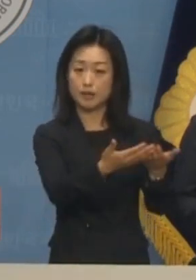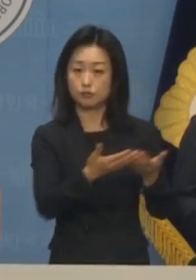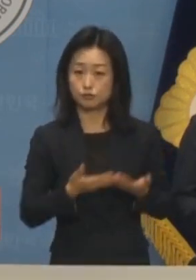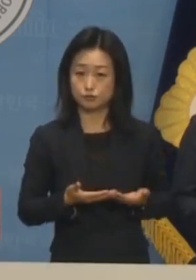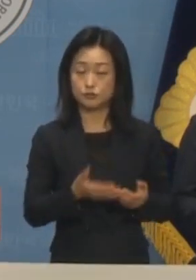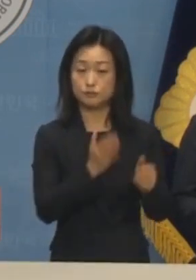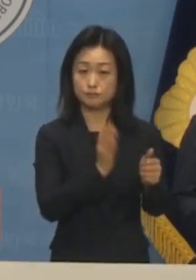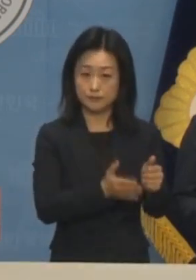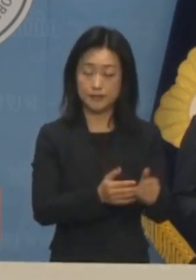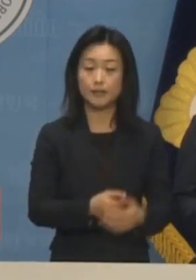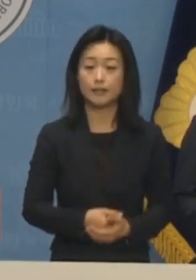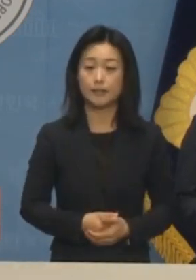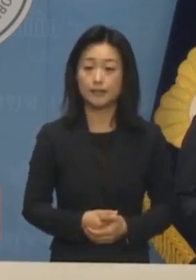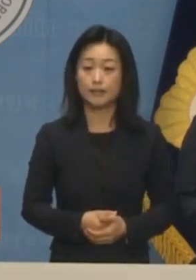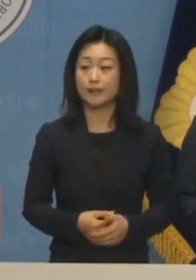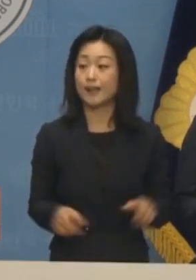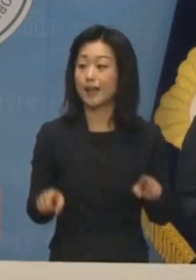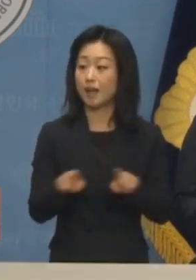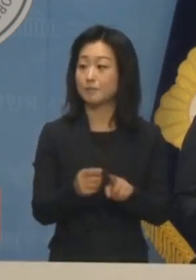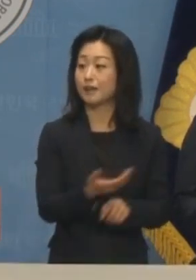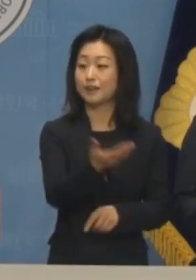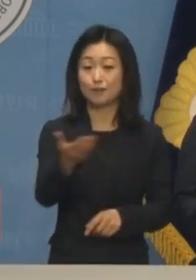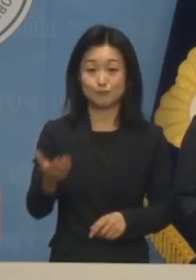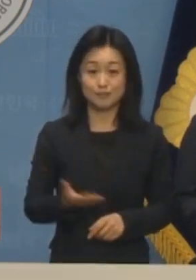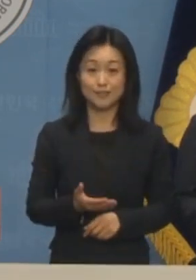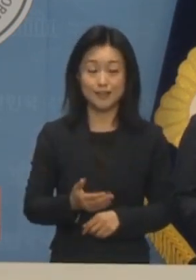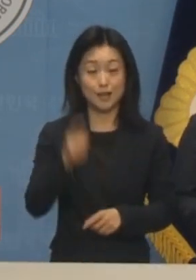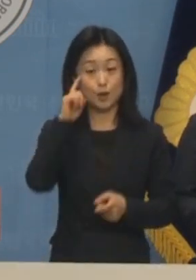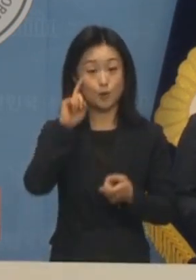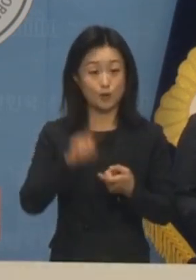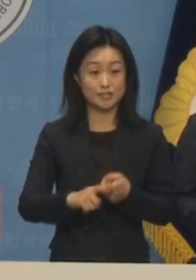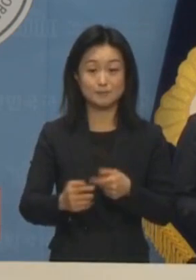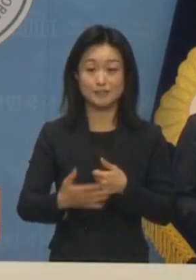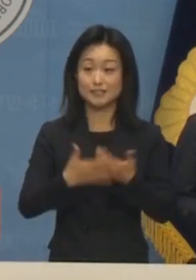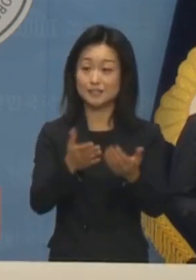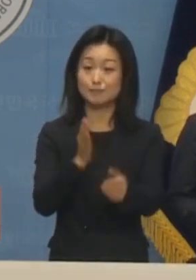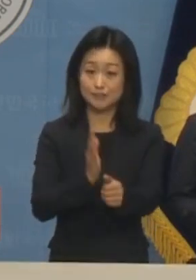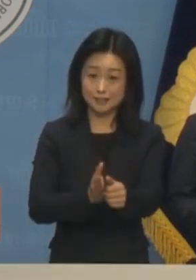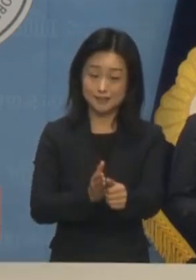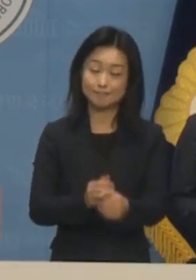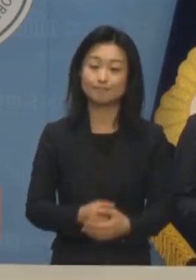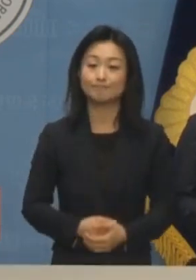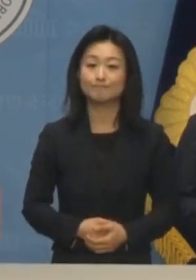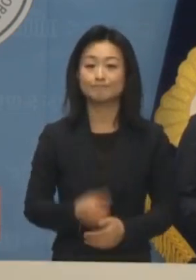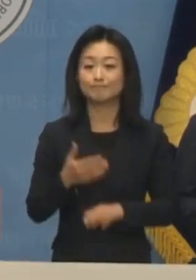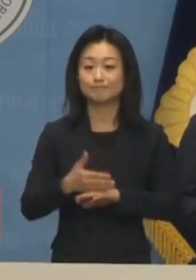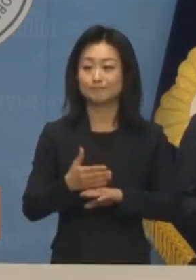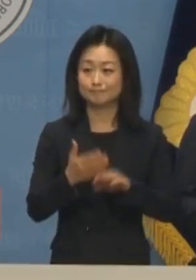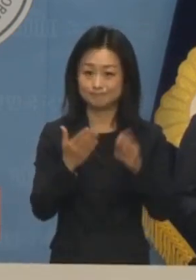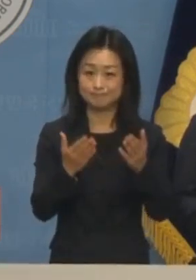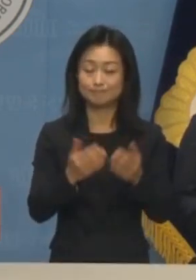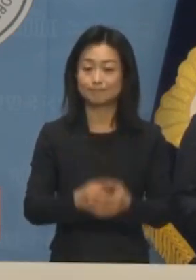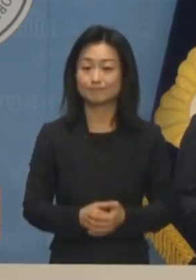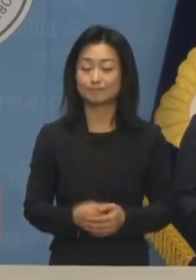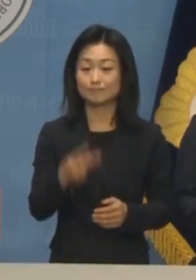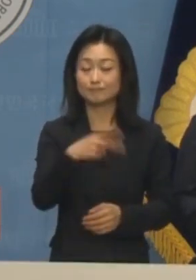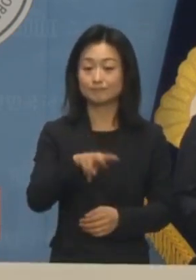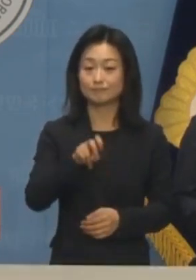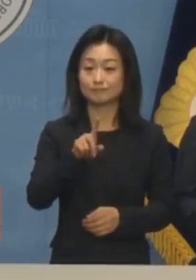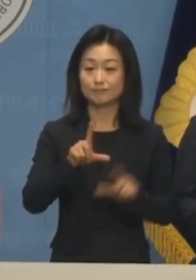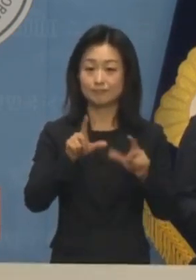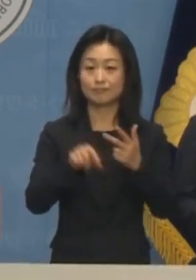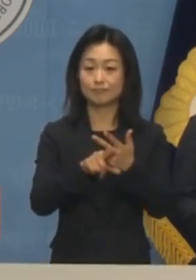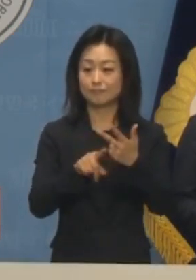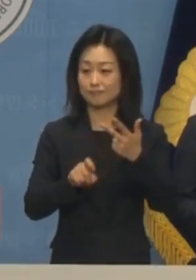협조를 촉구하며 함께해 주신 여러분들의 많은 관심과 지지 부탁드립니다. 감사합니다. 2022년 7월